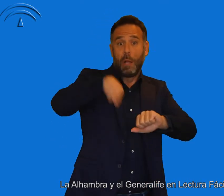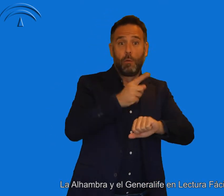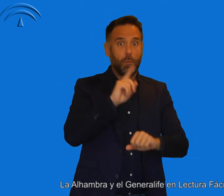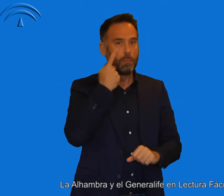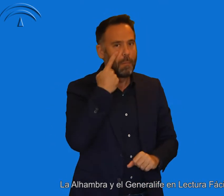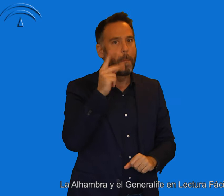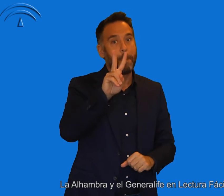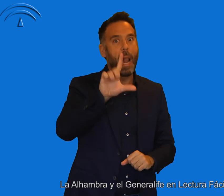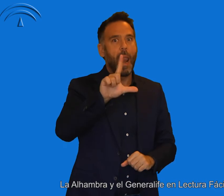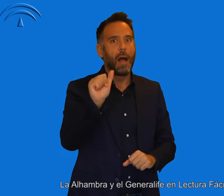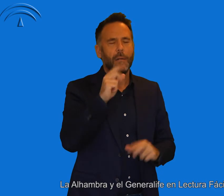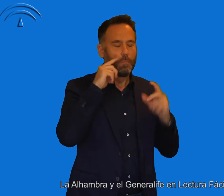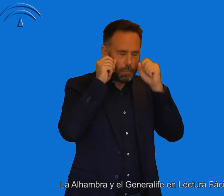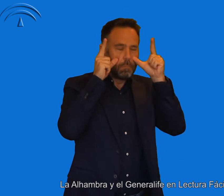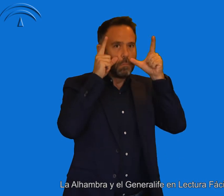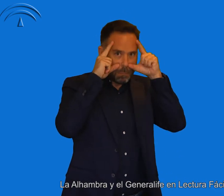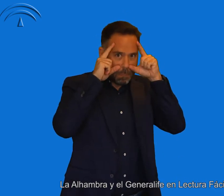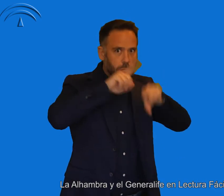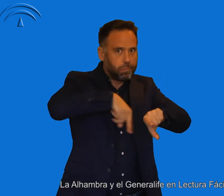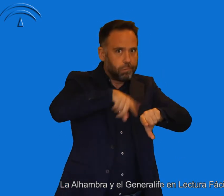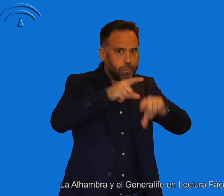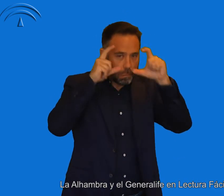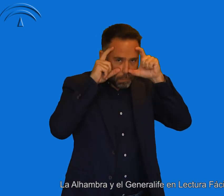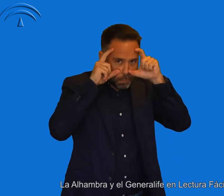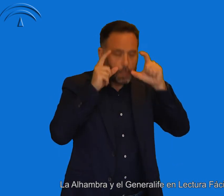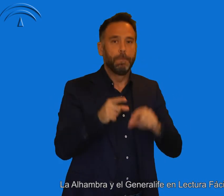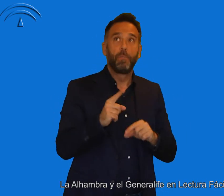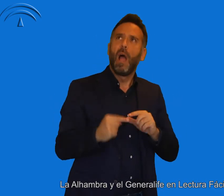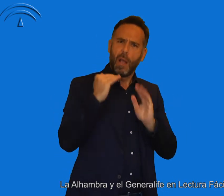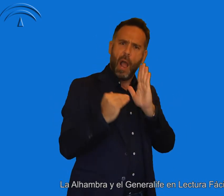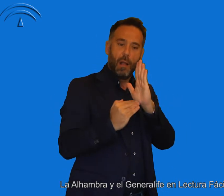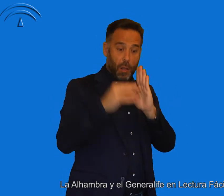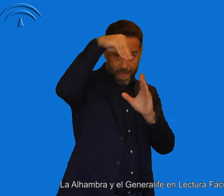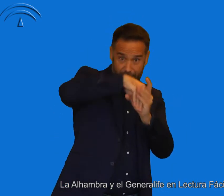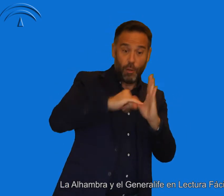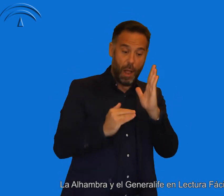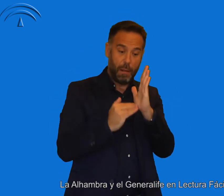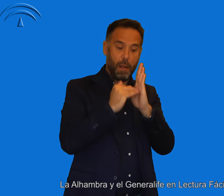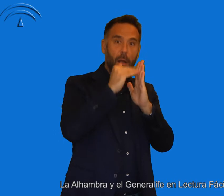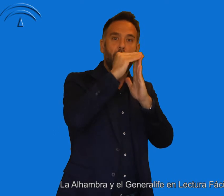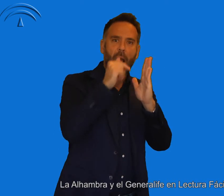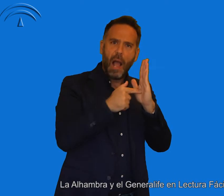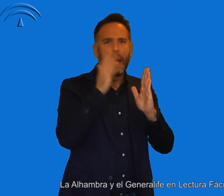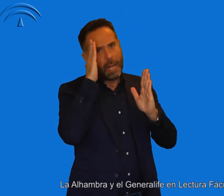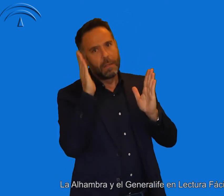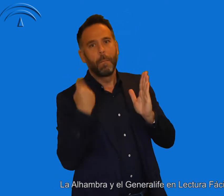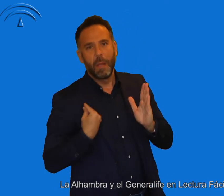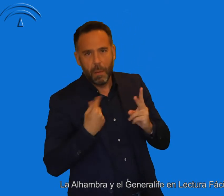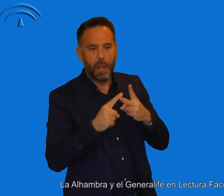Su nombre significa estar en vela, vigilar. La torre tiene varias plantas con almacenes, viviendas